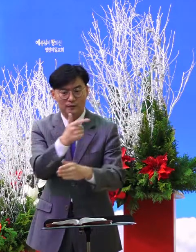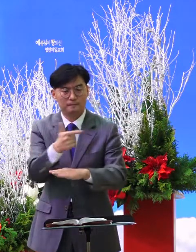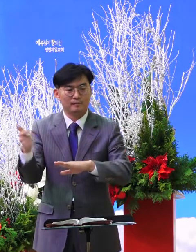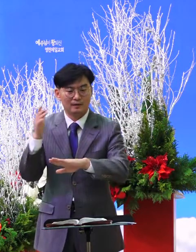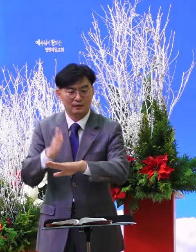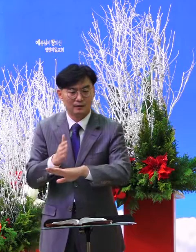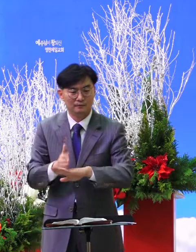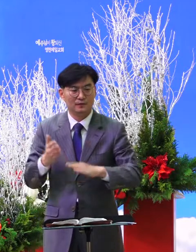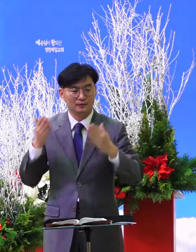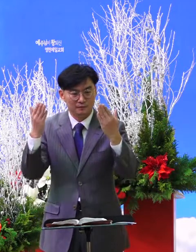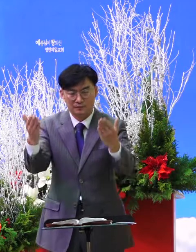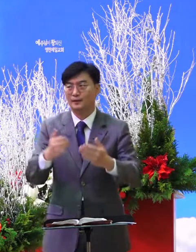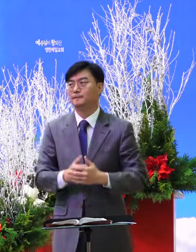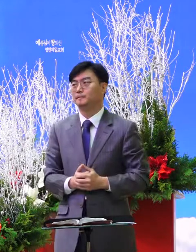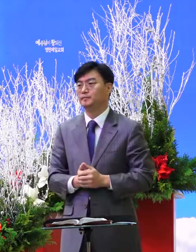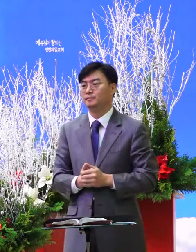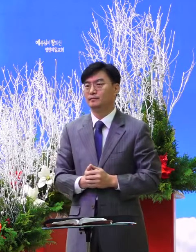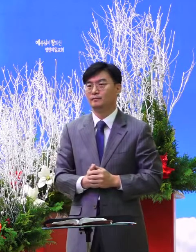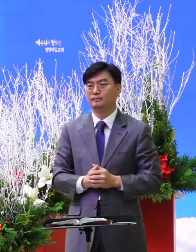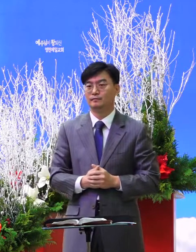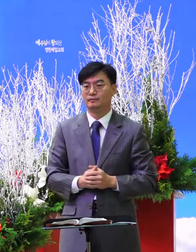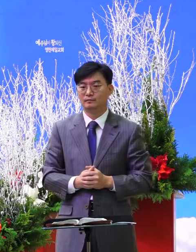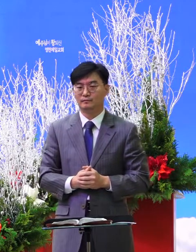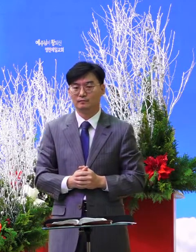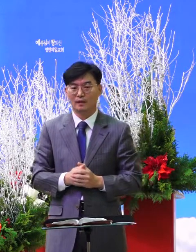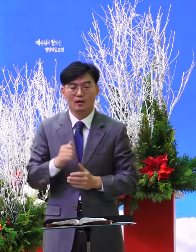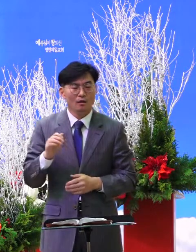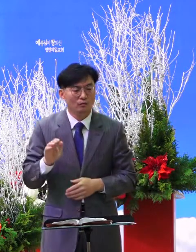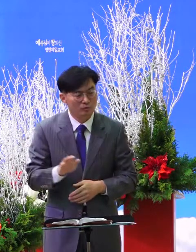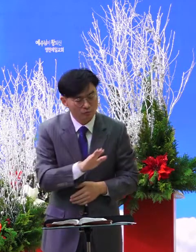그러나 미련한 우리들은 주신 은혜가